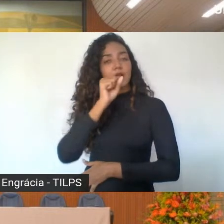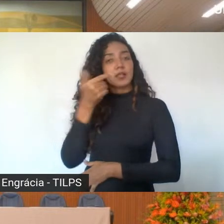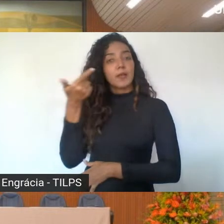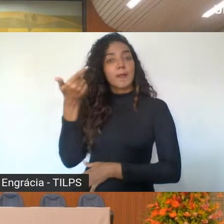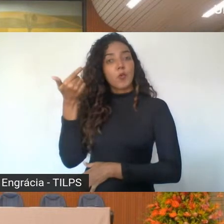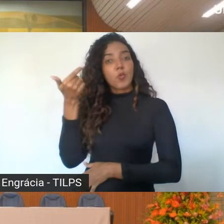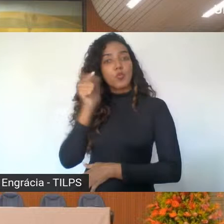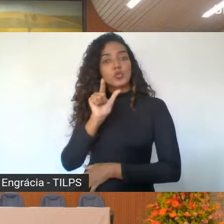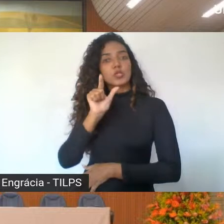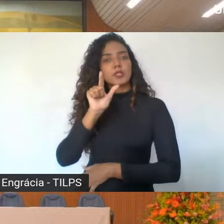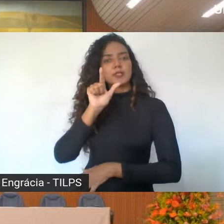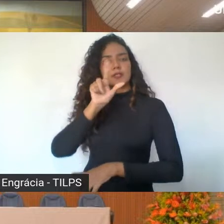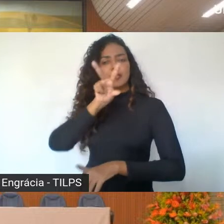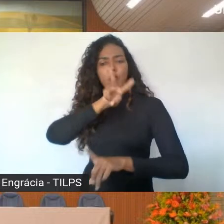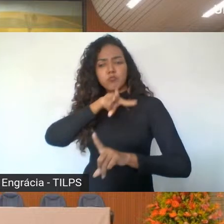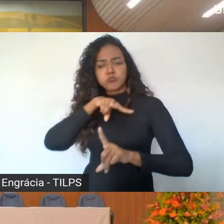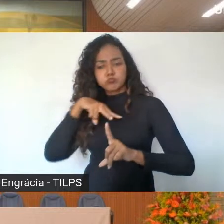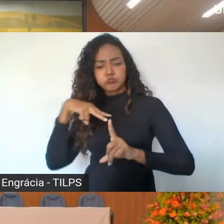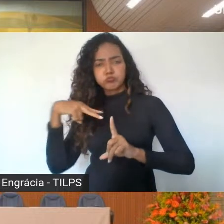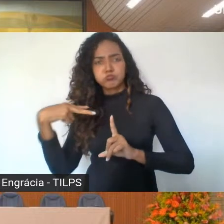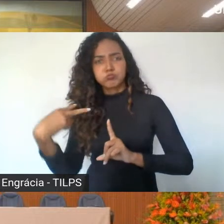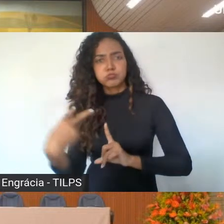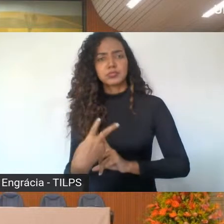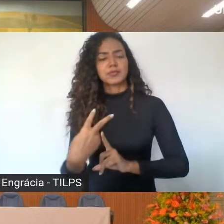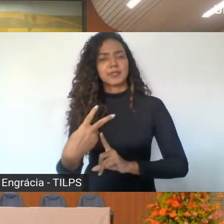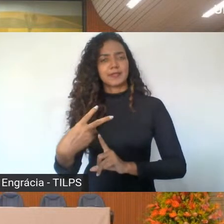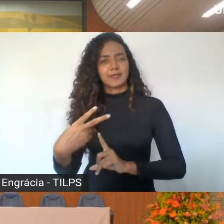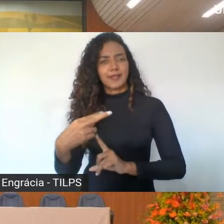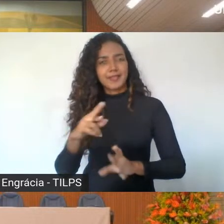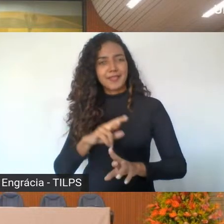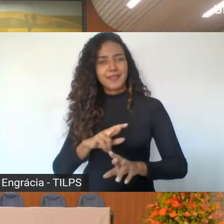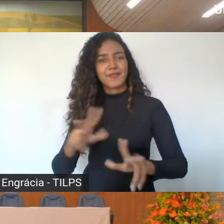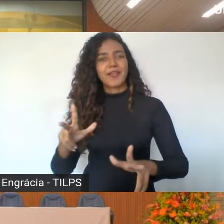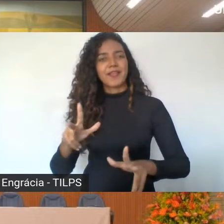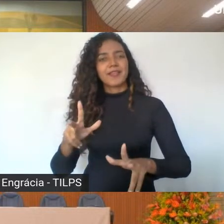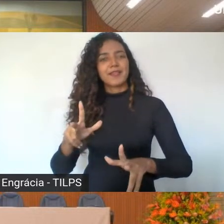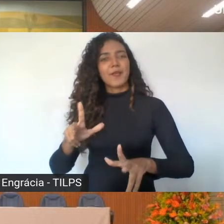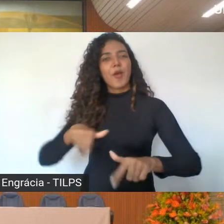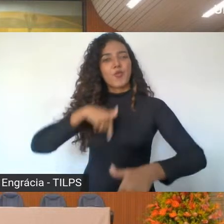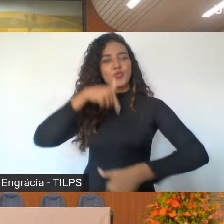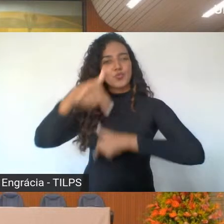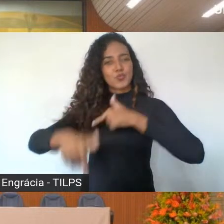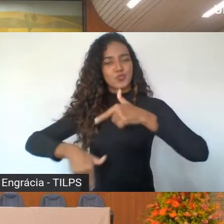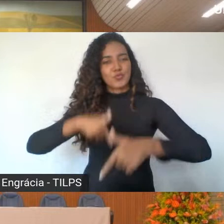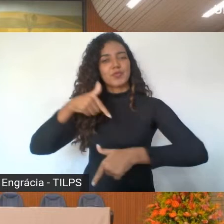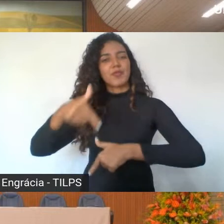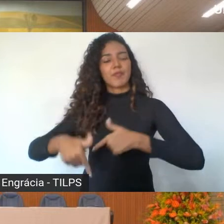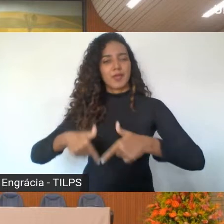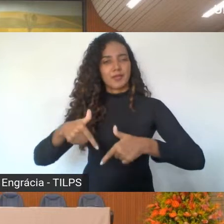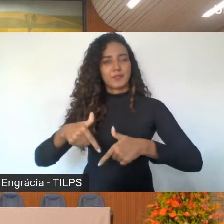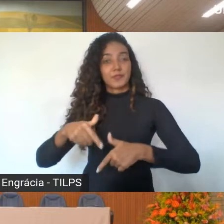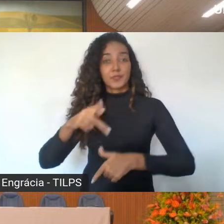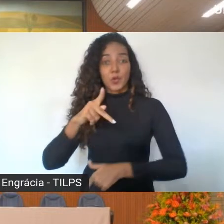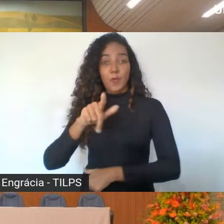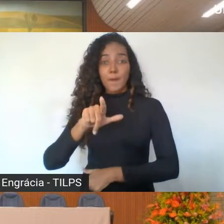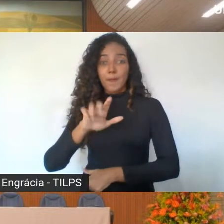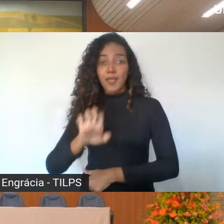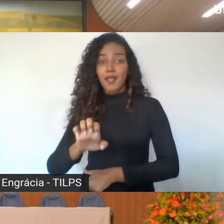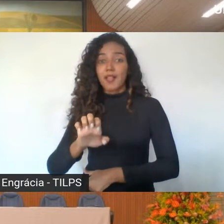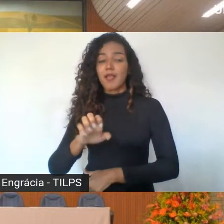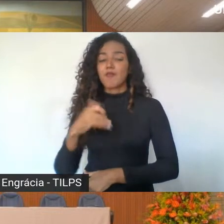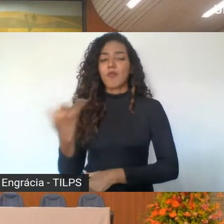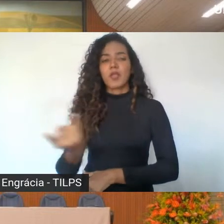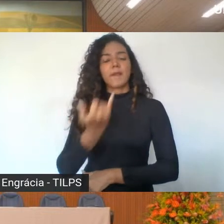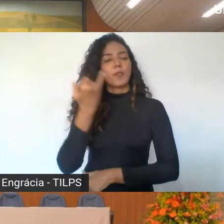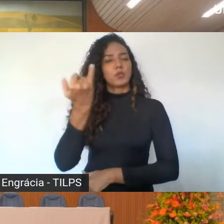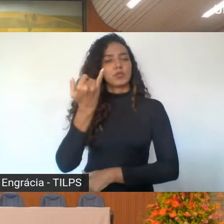sobre nossas práticas. O PLE foi de suma importância para que a gente tivesse uma reestruturação do nosso